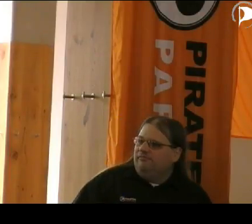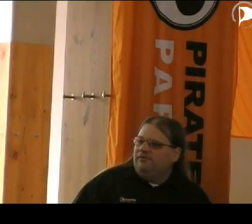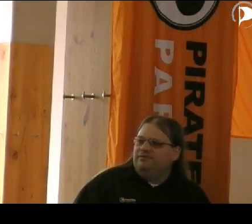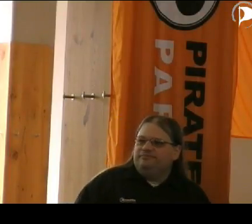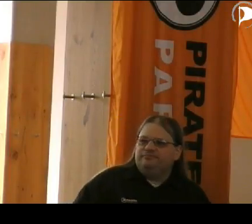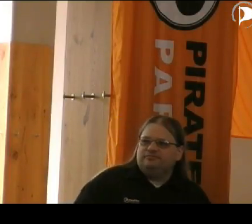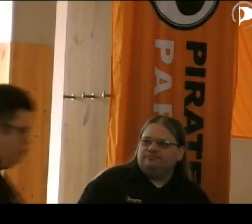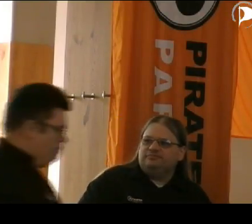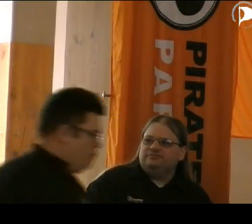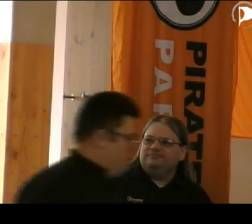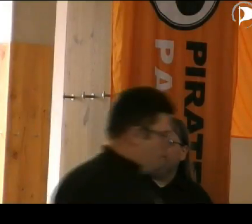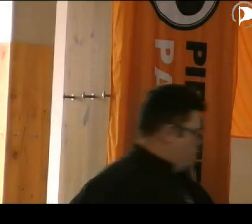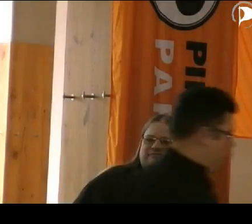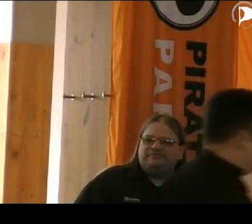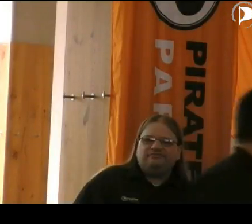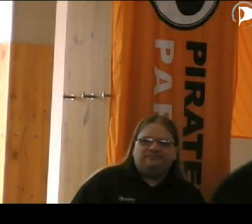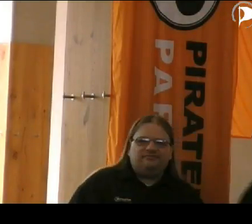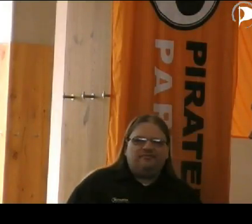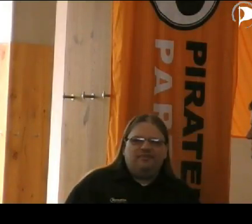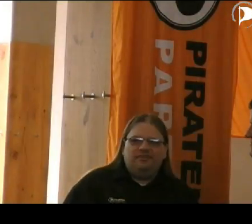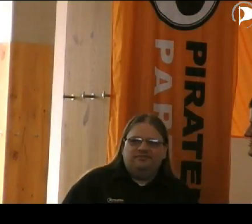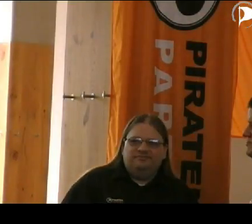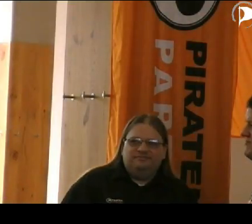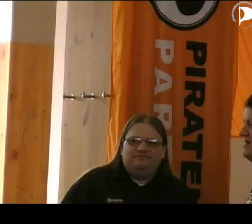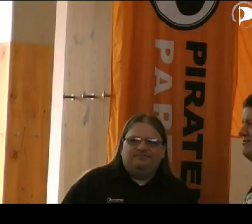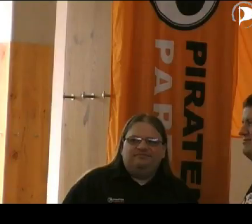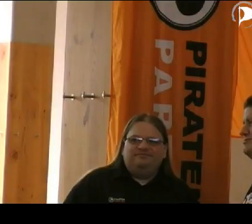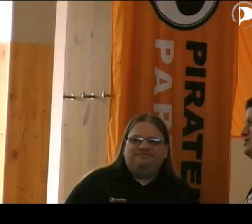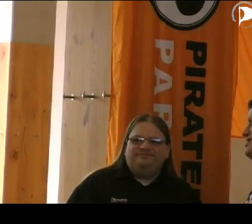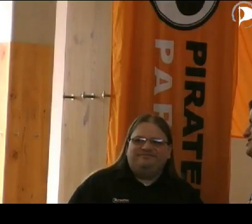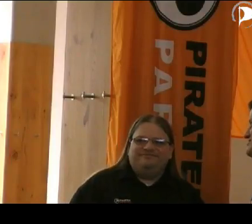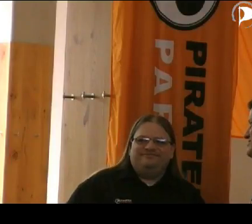pauli gekommen sie können machen in der minister